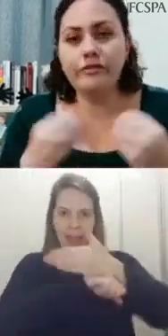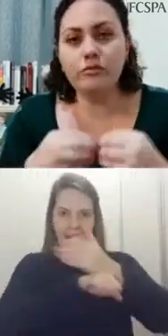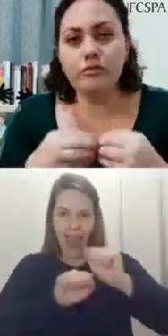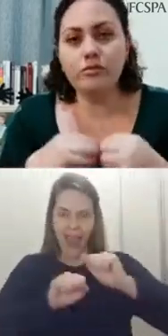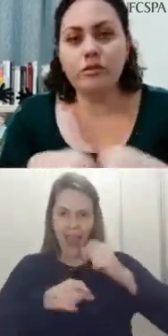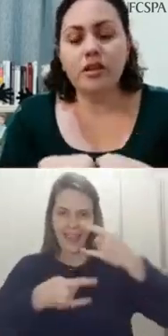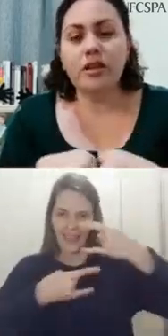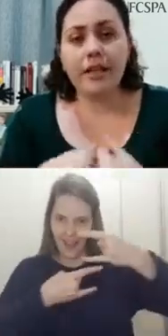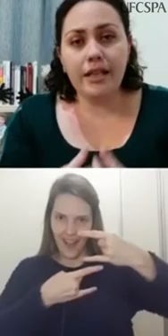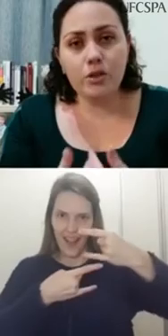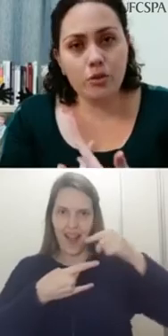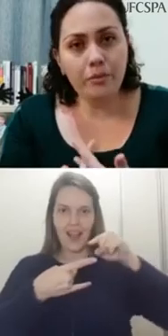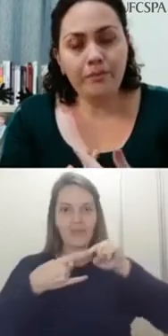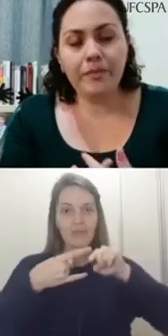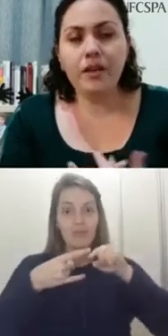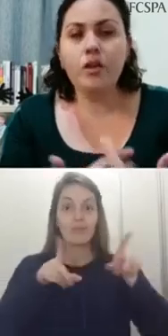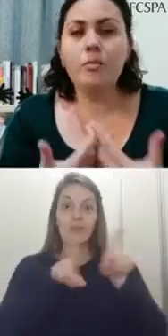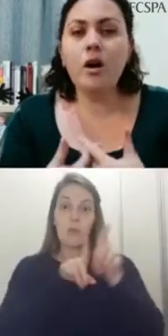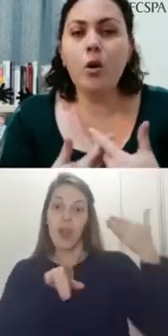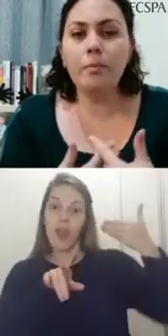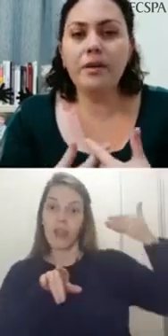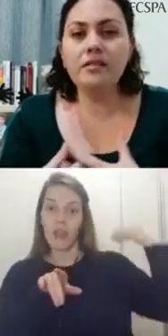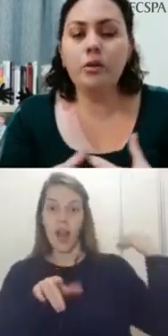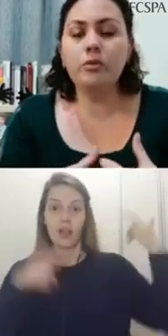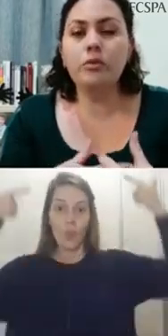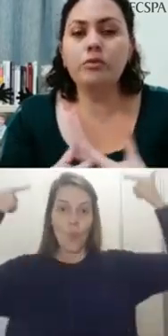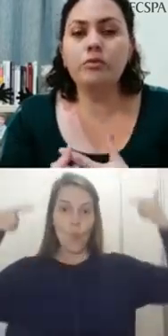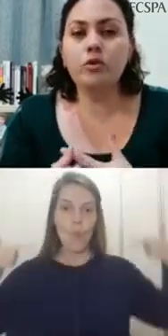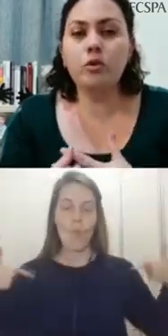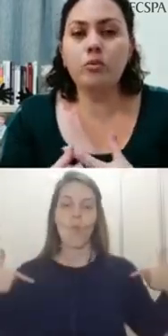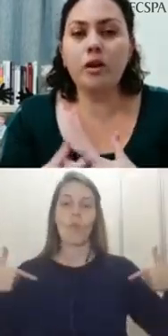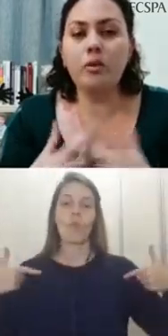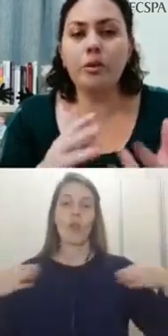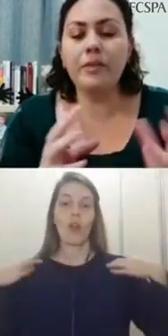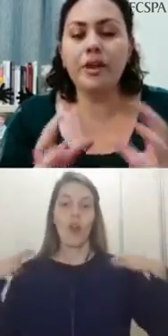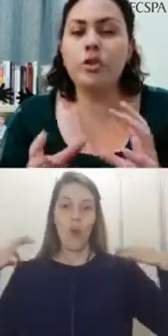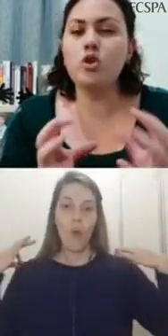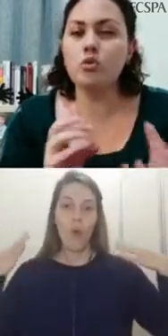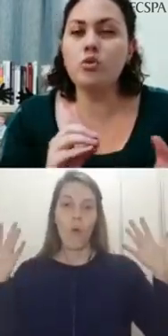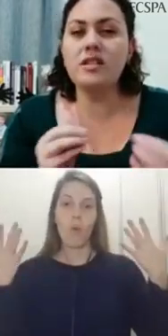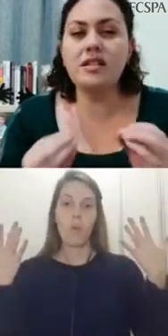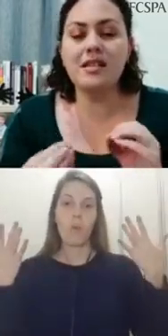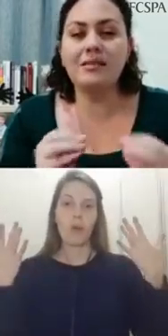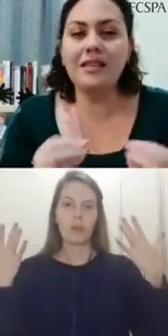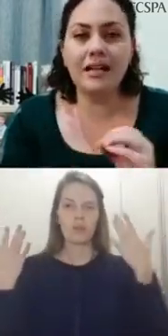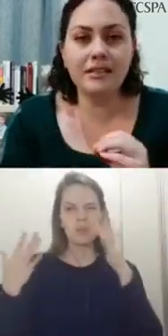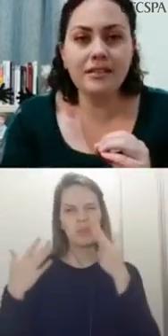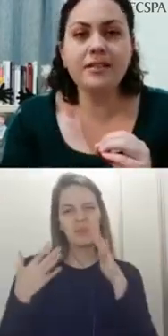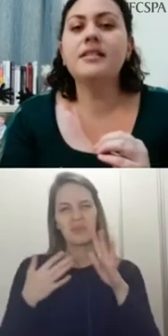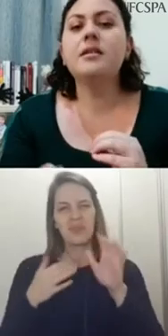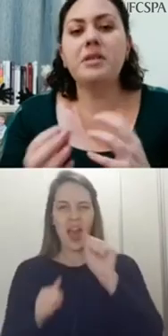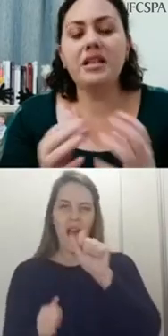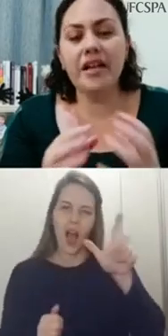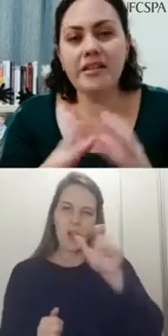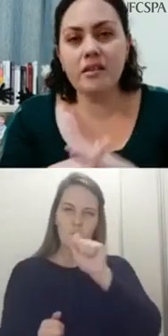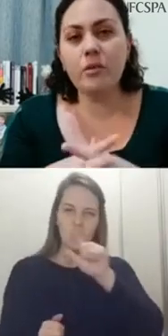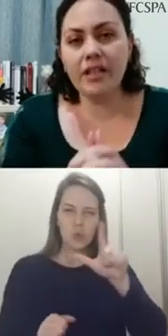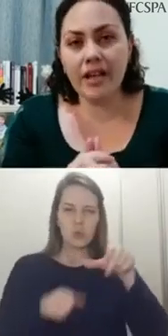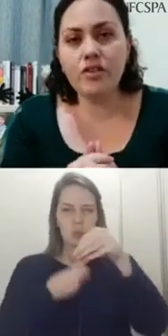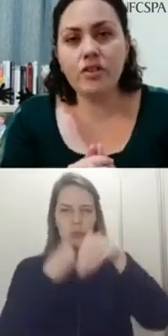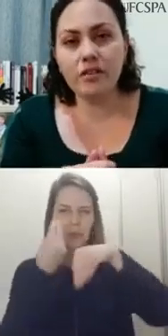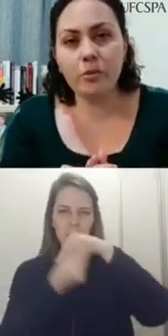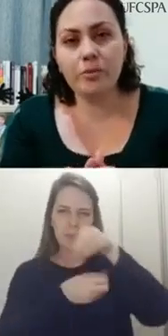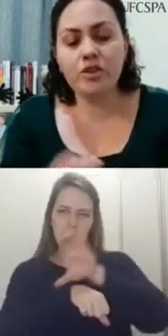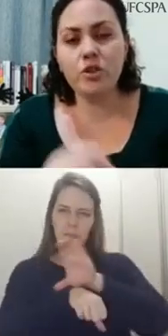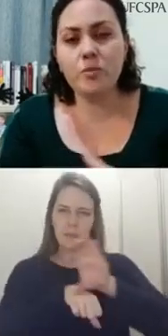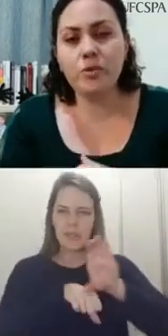num fundo liso e uma roupa, então, com uma cor meio azul acinzentada, para dar esse